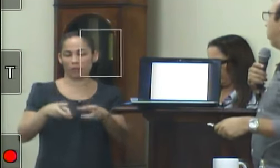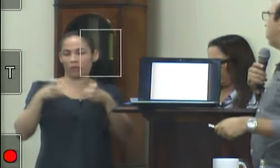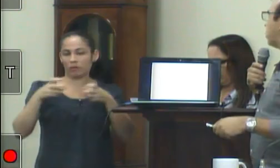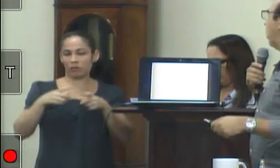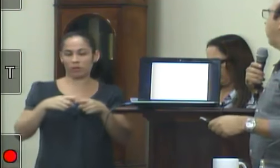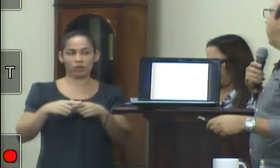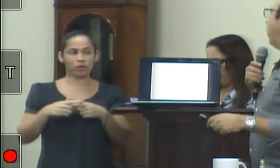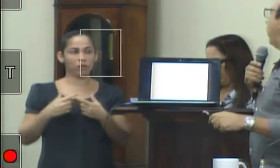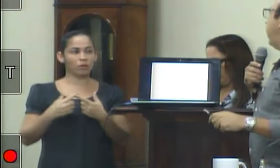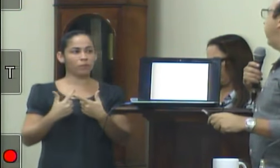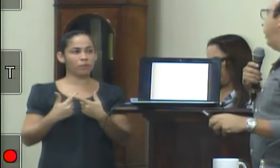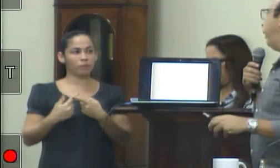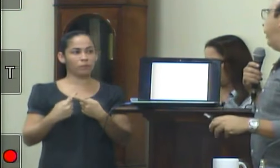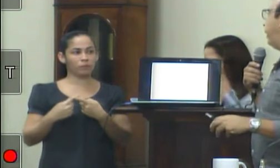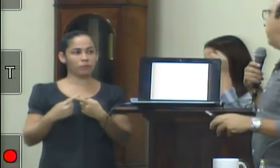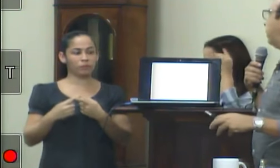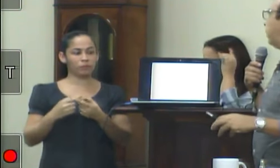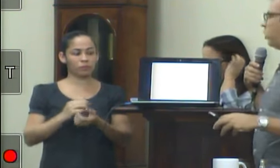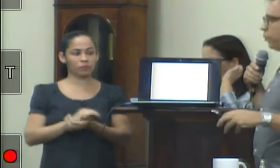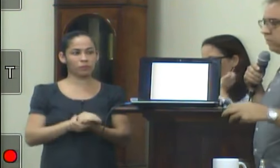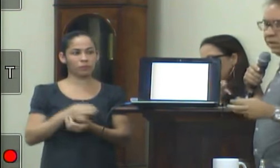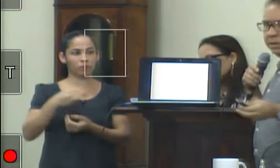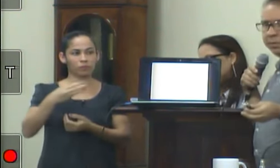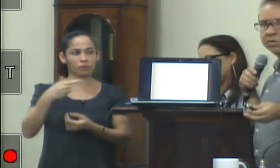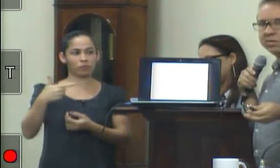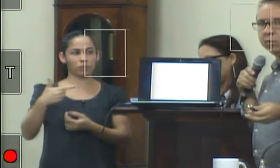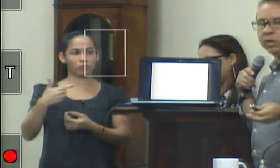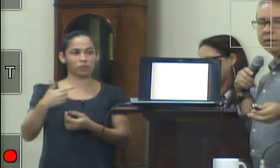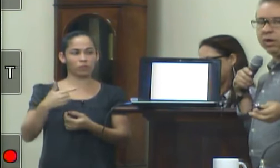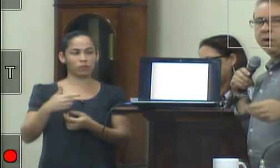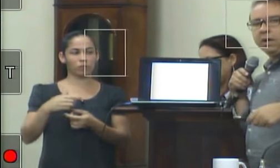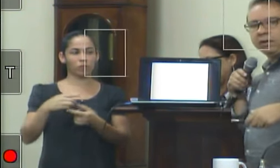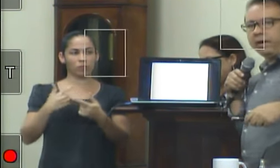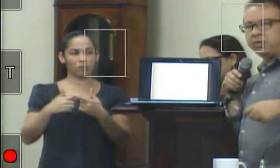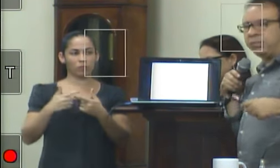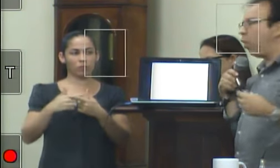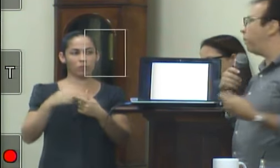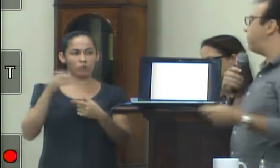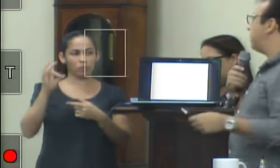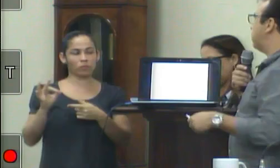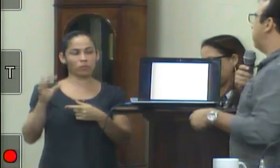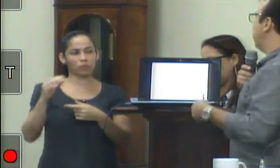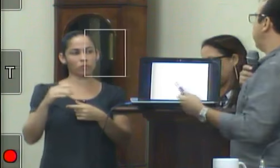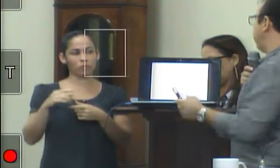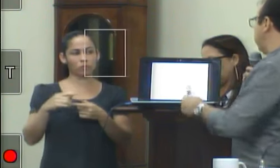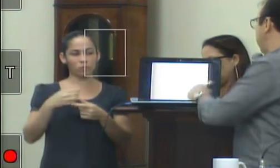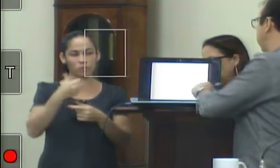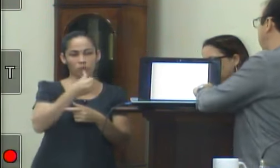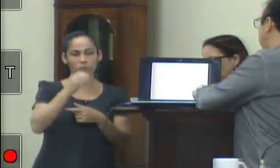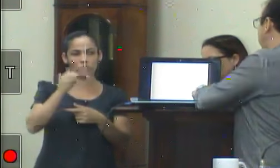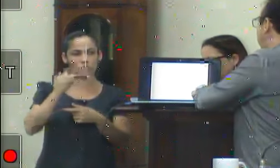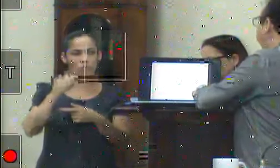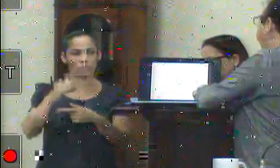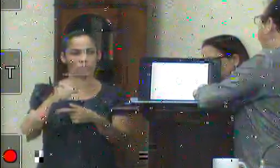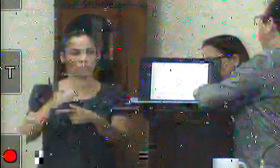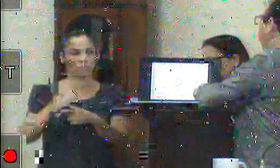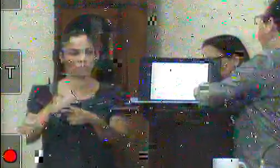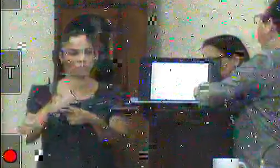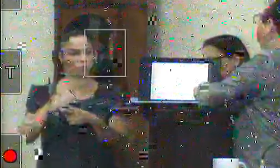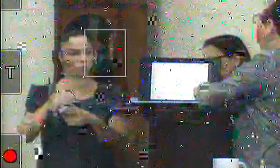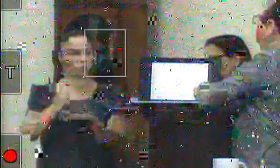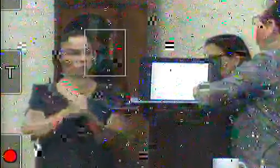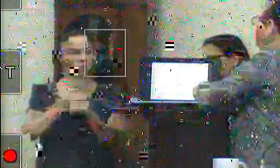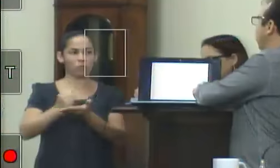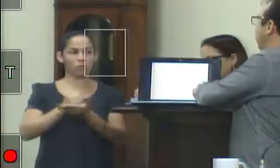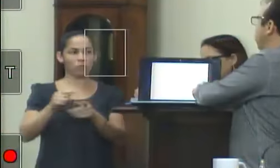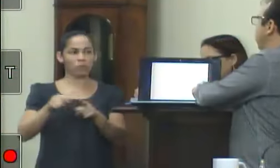dessa produção. Né? 32% da produção total na rede própria e 68% na rede contratada